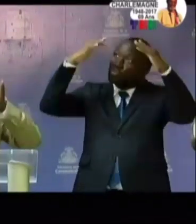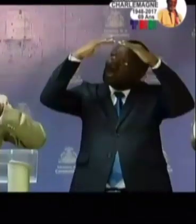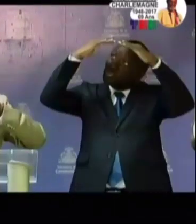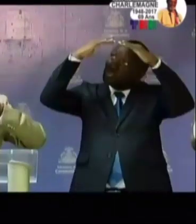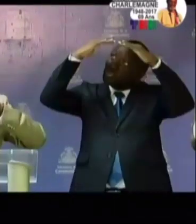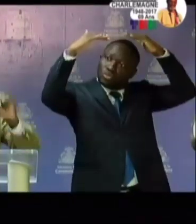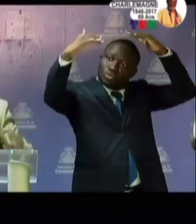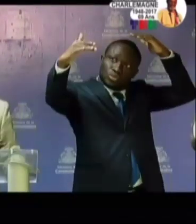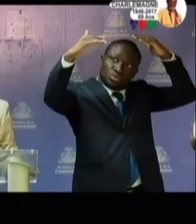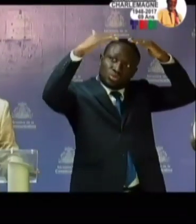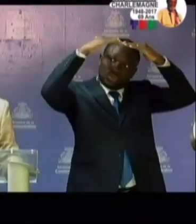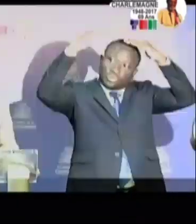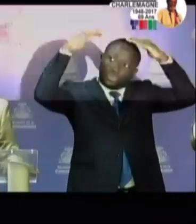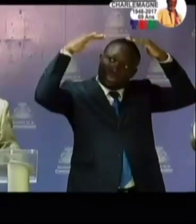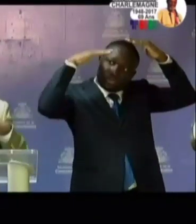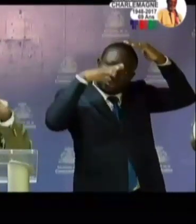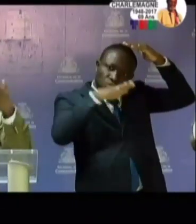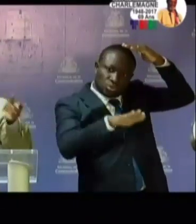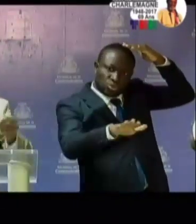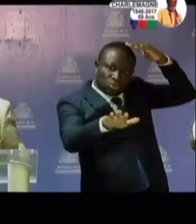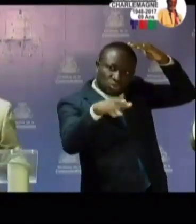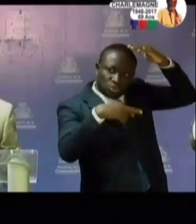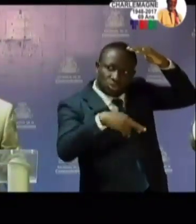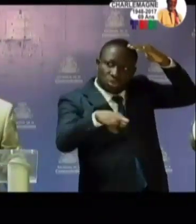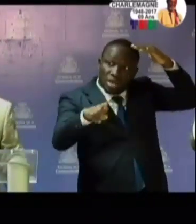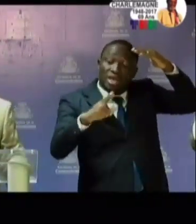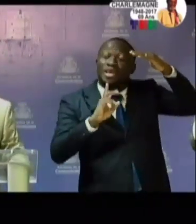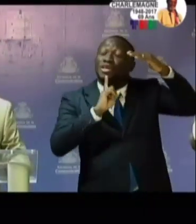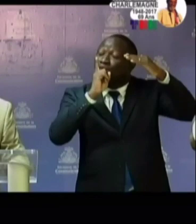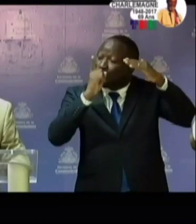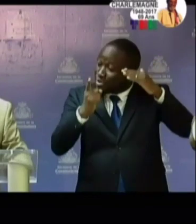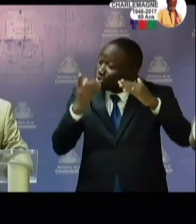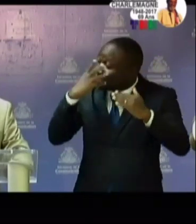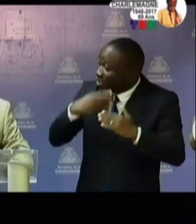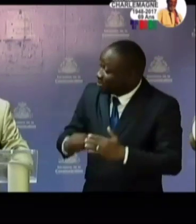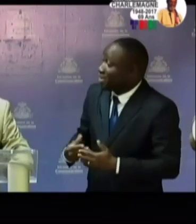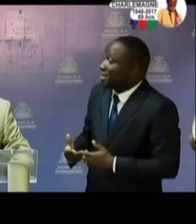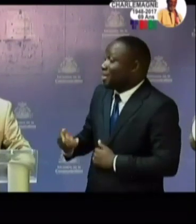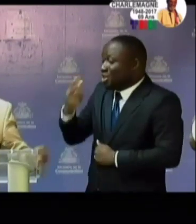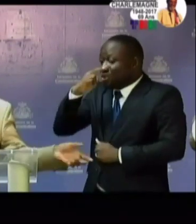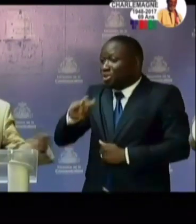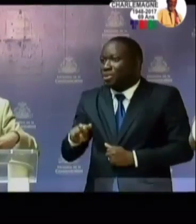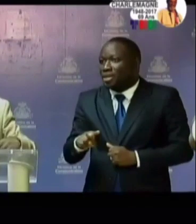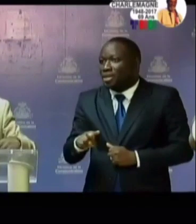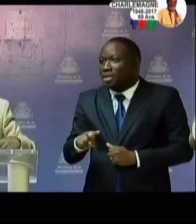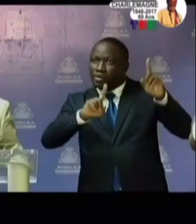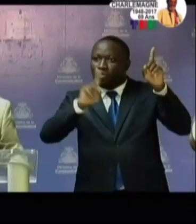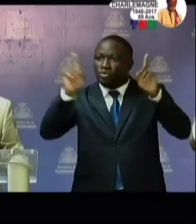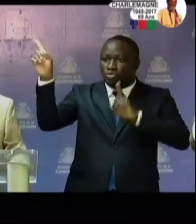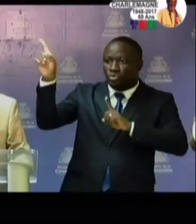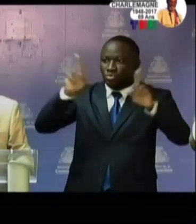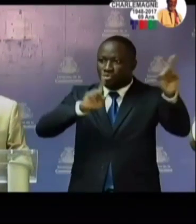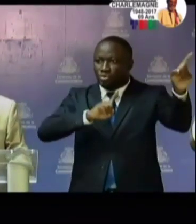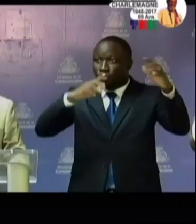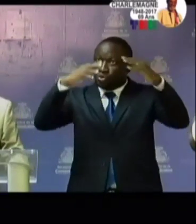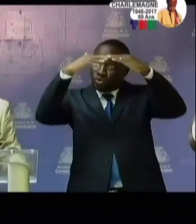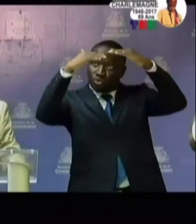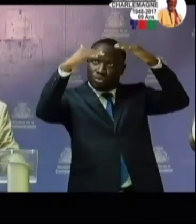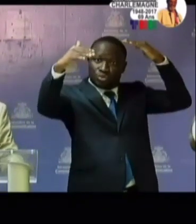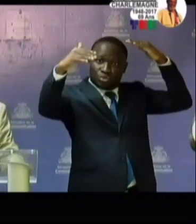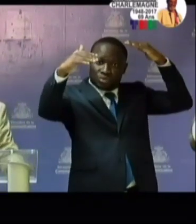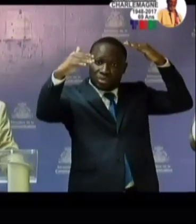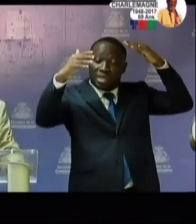pont en bas pont pour nous passer. Mais c'est vraiment un vrai viaduc si n'a gardé lui avec plusieurs embranchements et la donne